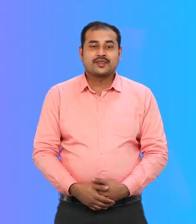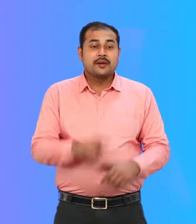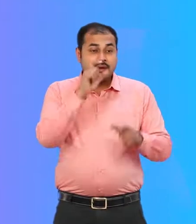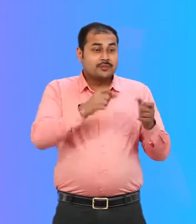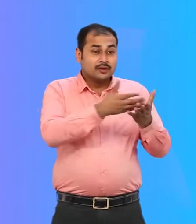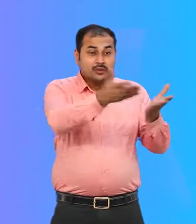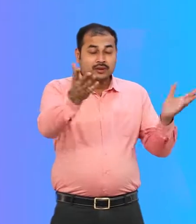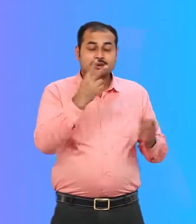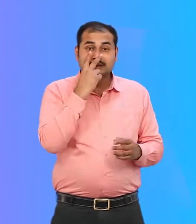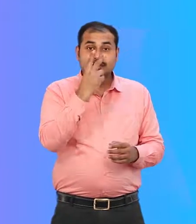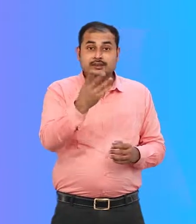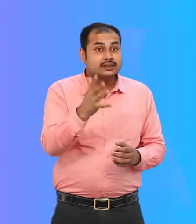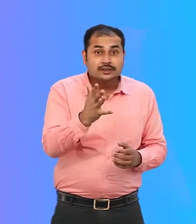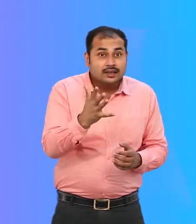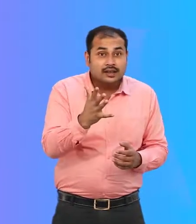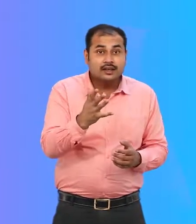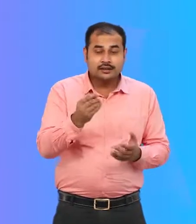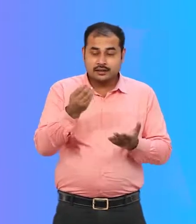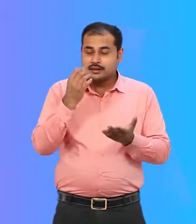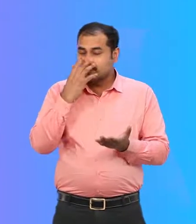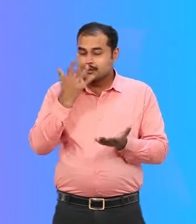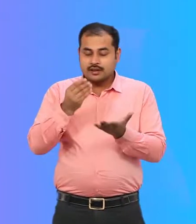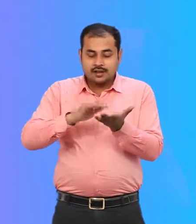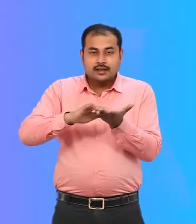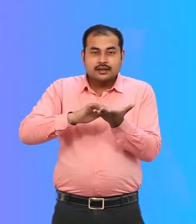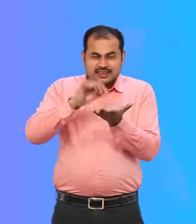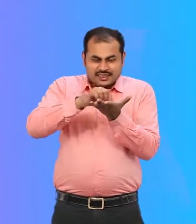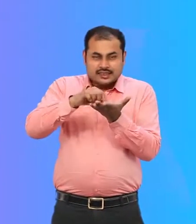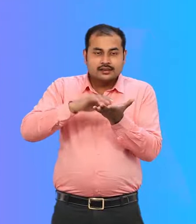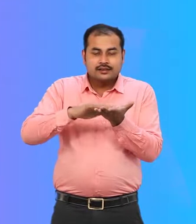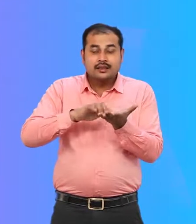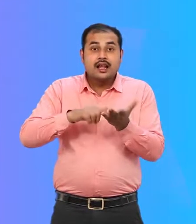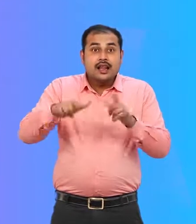है जो देख नहीं सकते वह ब्रेल लिपि की मदद से लिख पढ़ सकते हैं तो